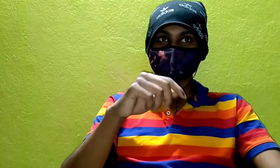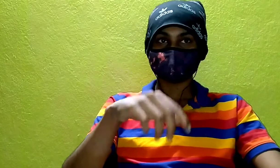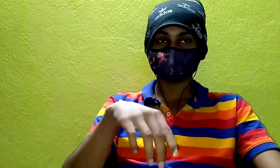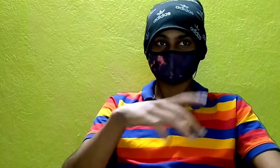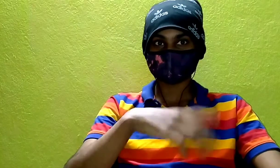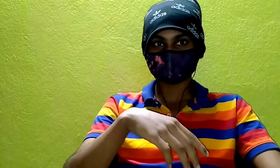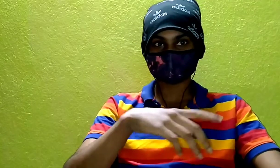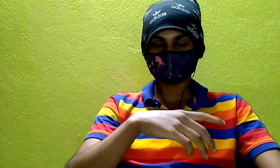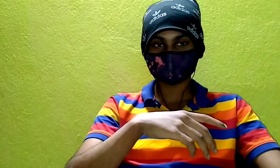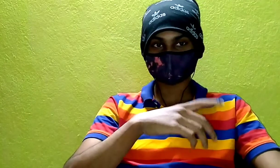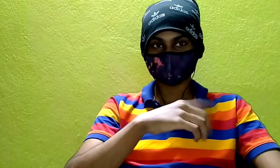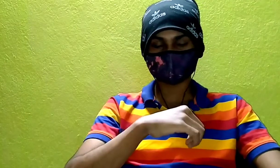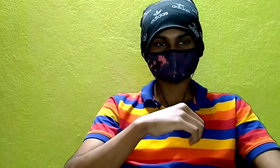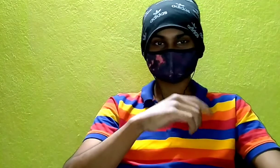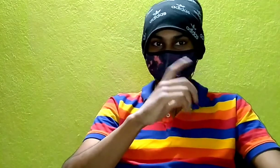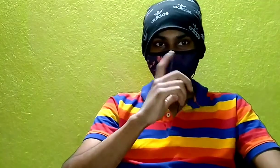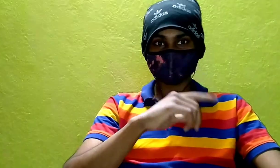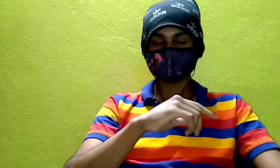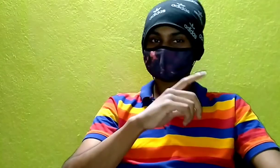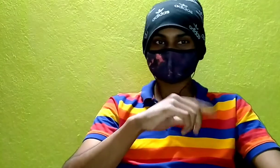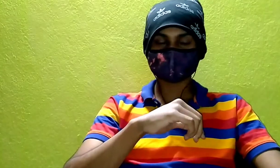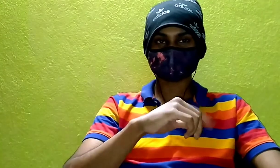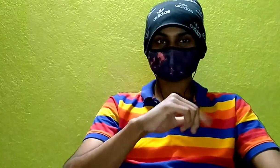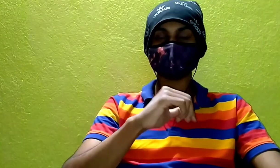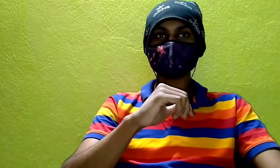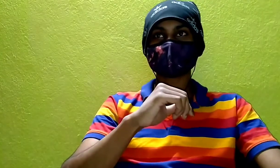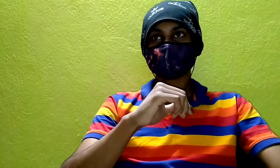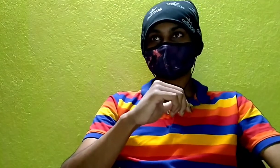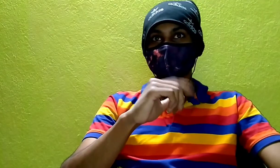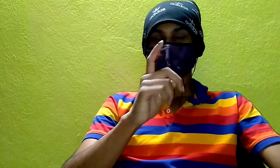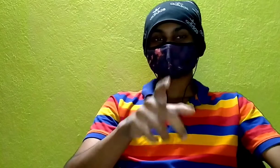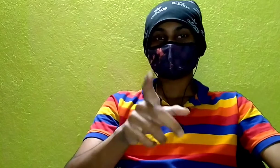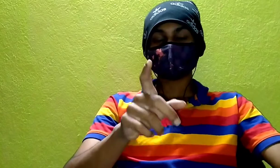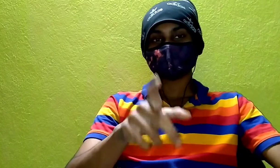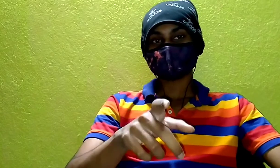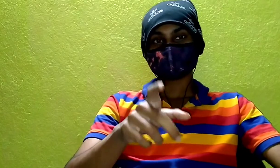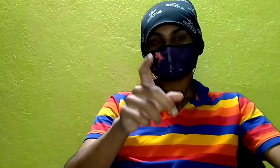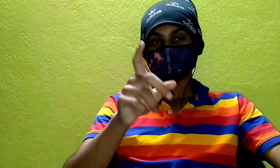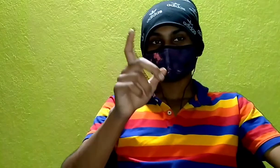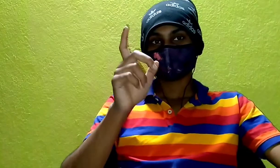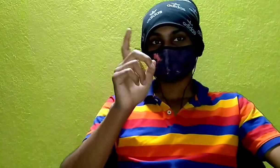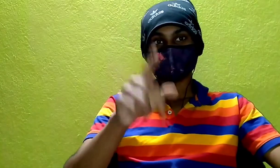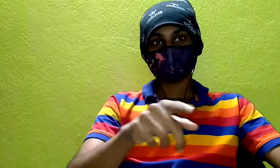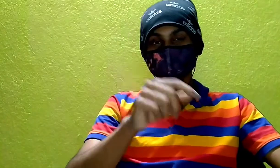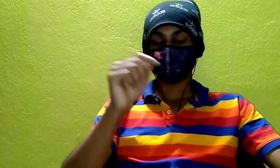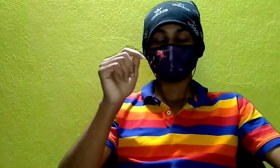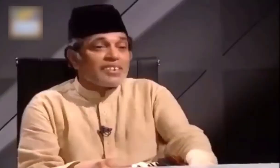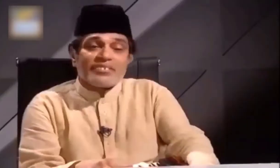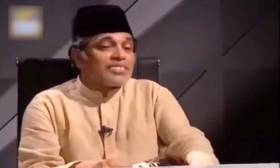अजय आसपास मतलब कोयलनगर स्थित डीएवी स्कूल जाने का स्कूल है उसका सामने हुआ था यह आप दोनों आ रो